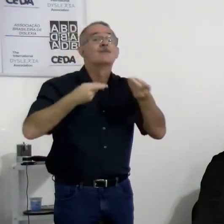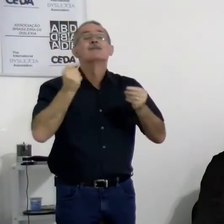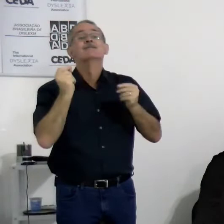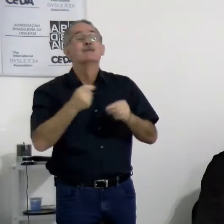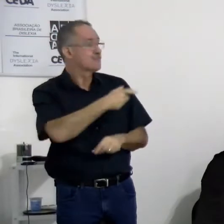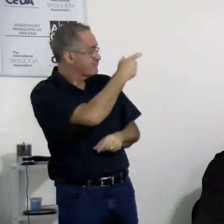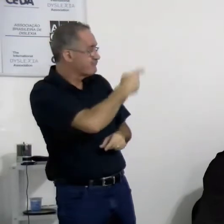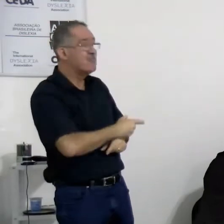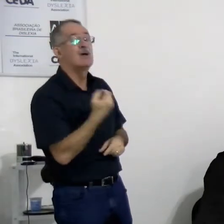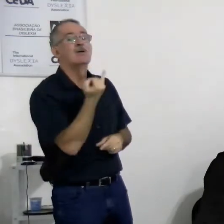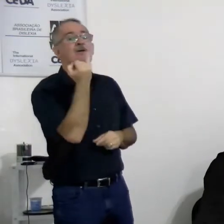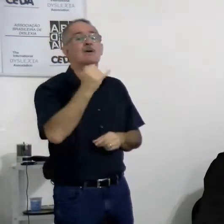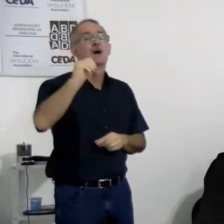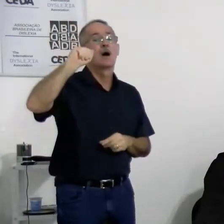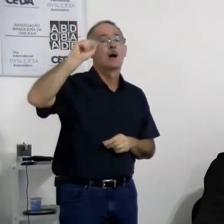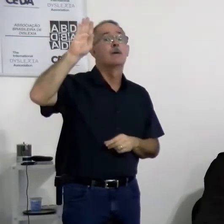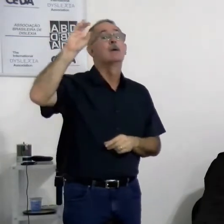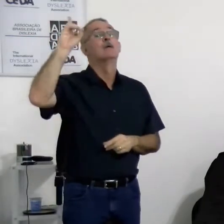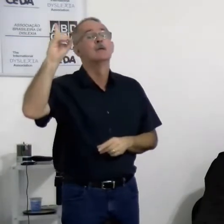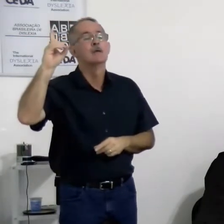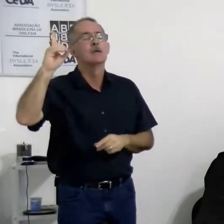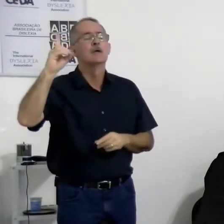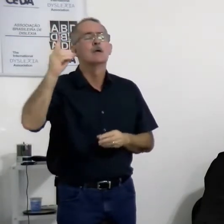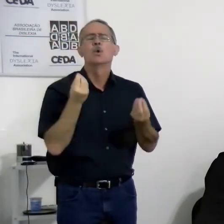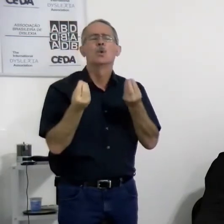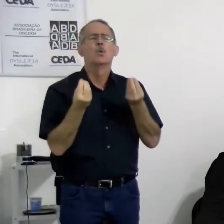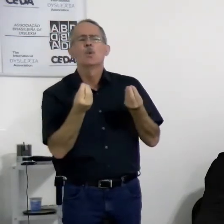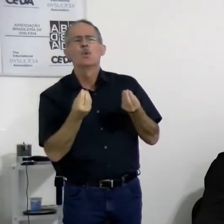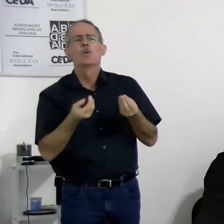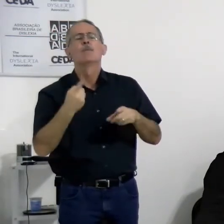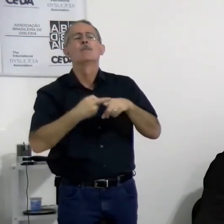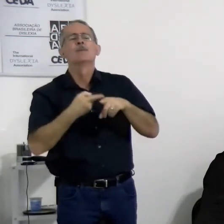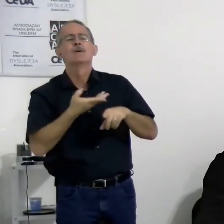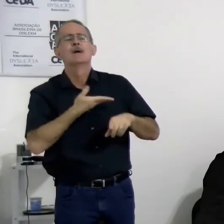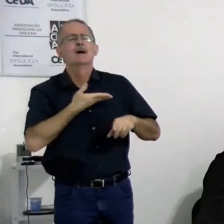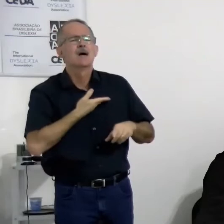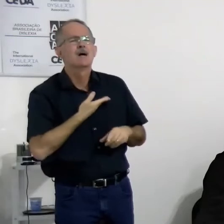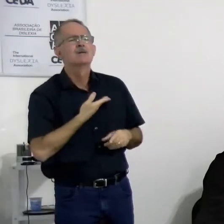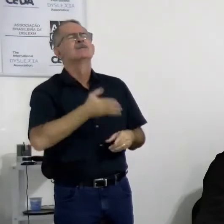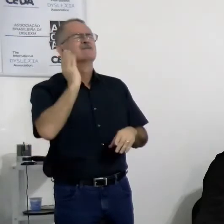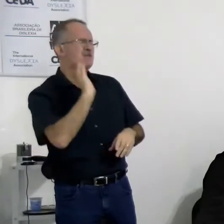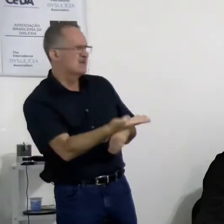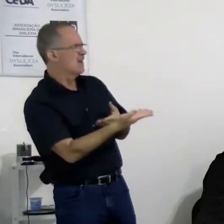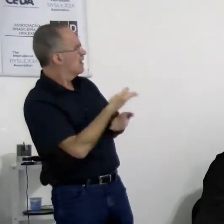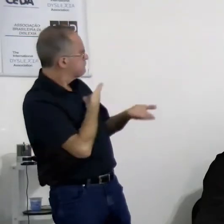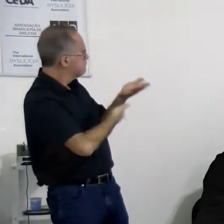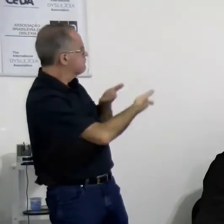para a BD e como amigo. Então, vou falar do Charles um pouquinho como amigo, porque a gente se conhece há mais de 30